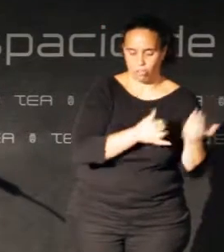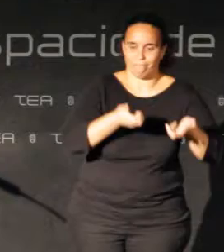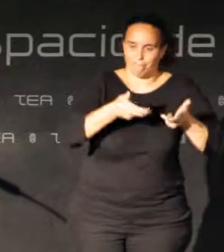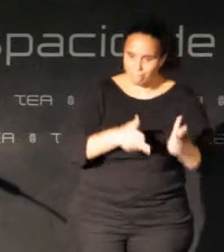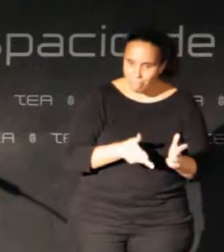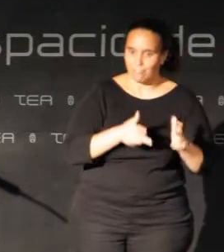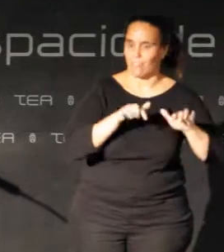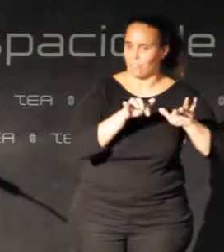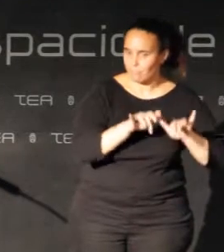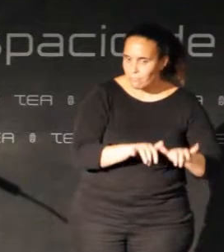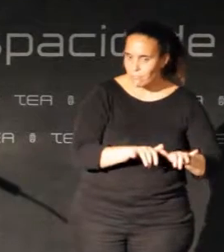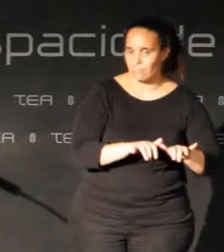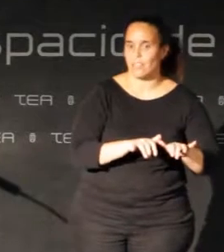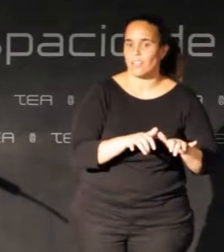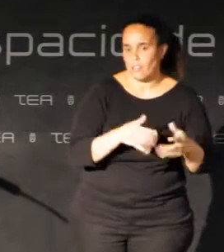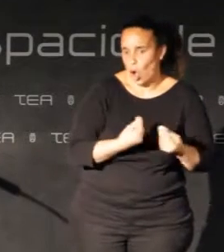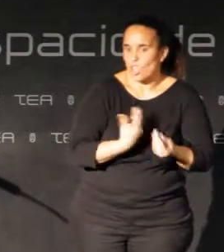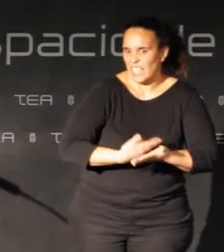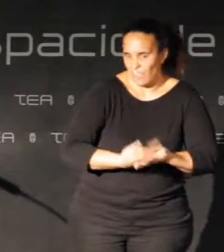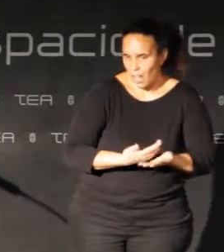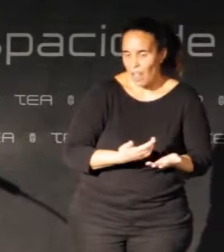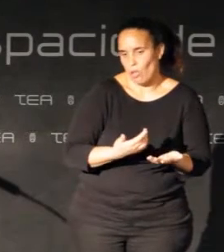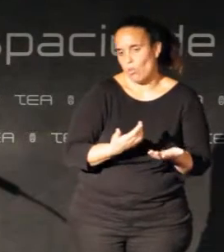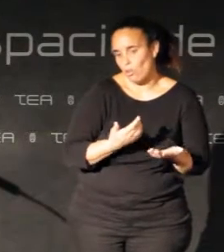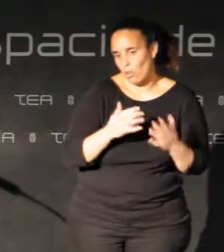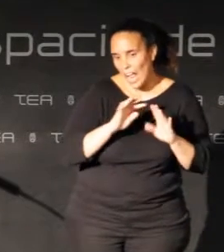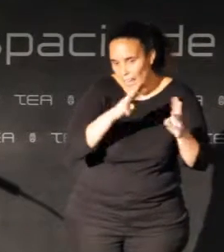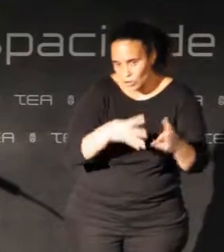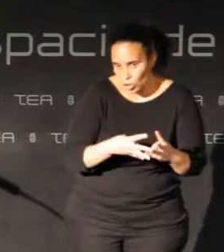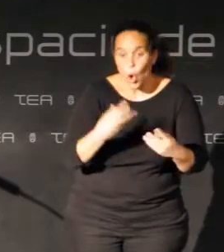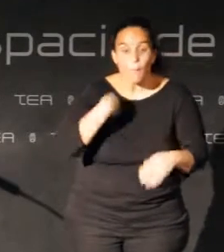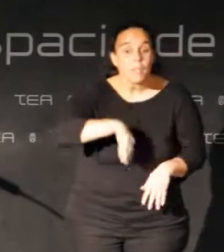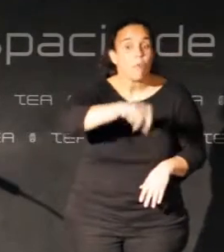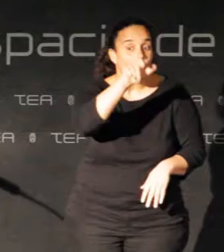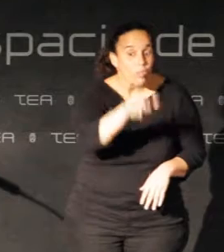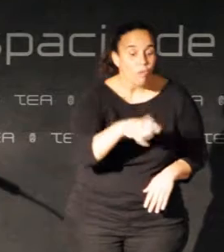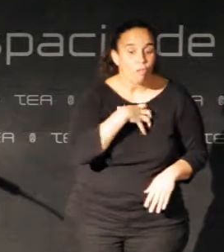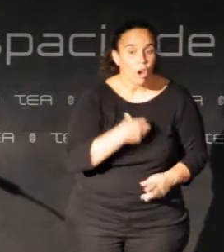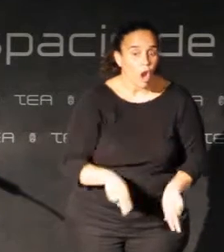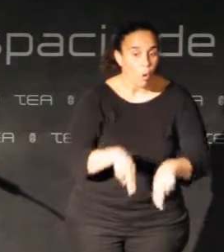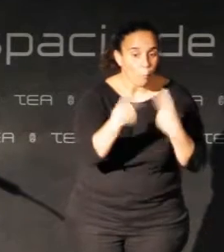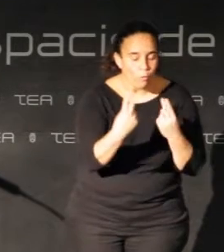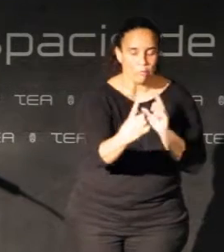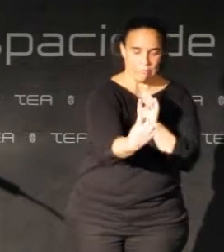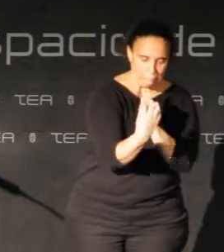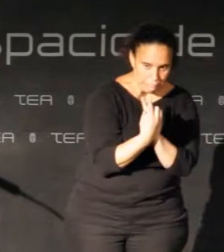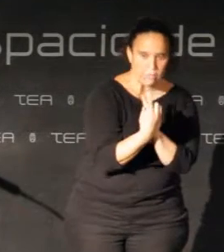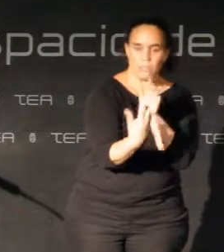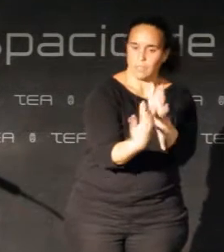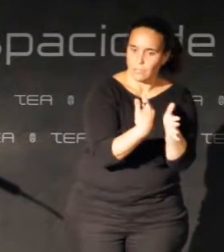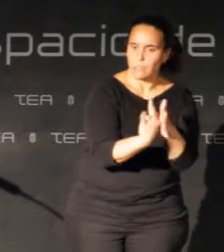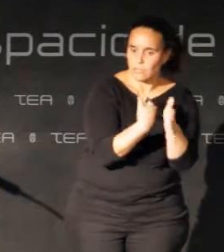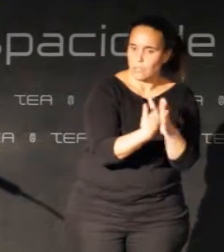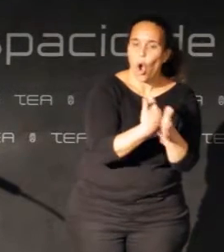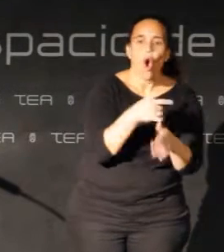municipales con su certificado electrónico y que sean los propios empleados municipales lo que les explique cómo